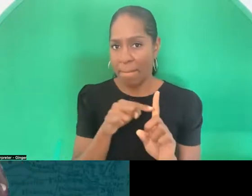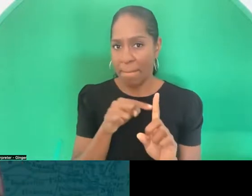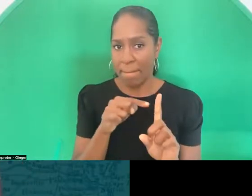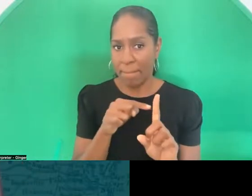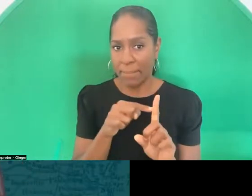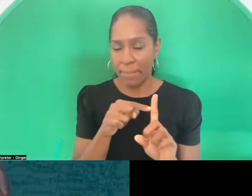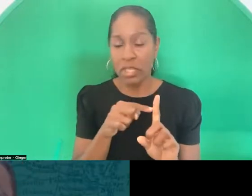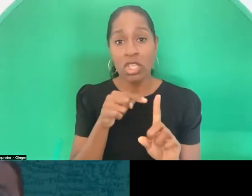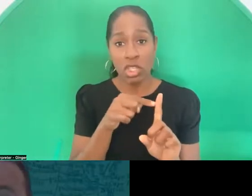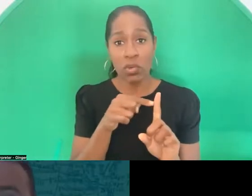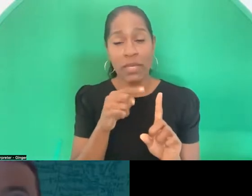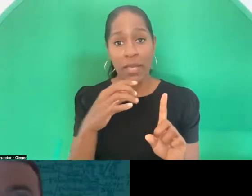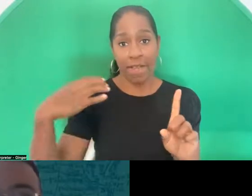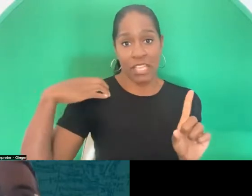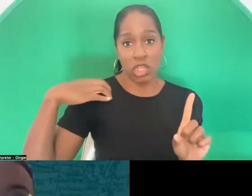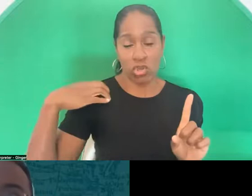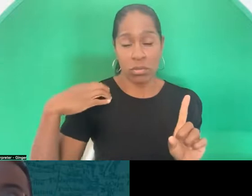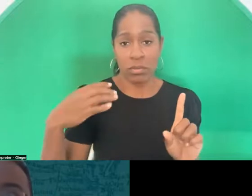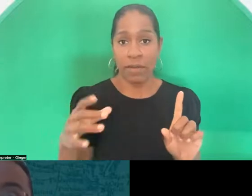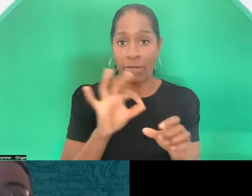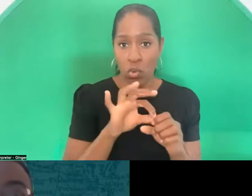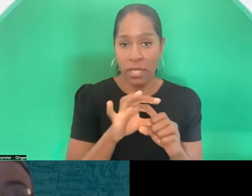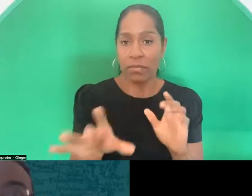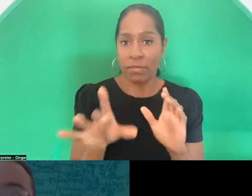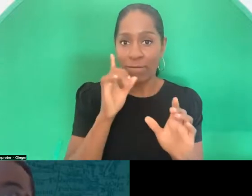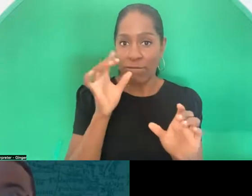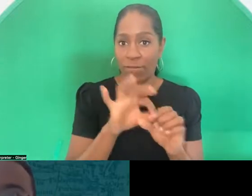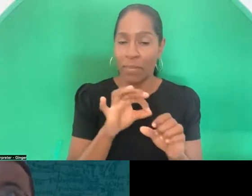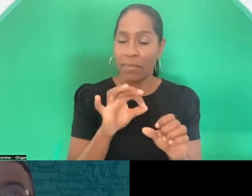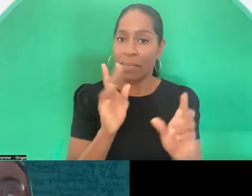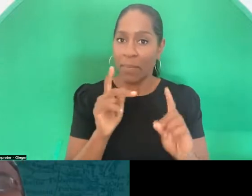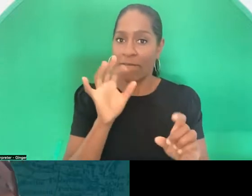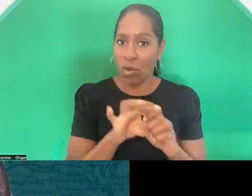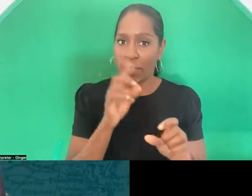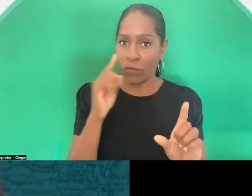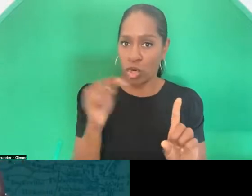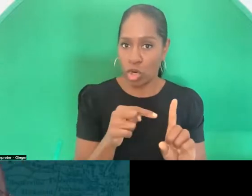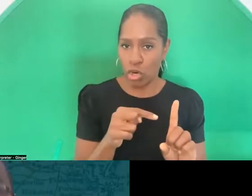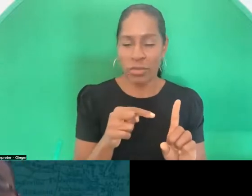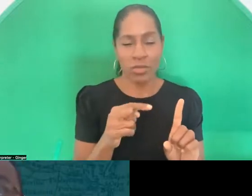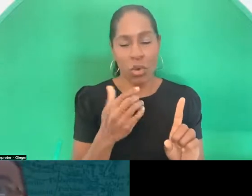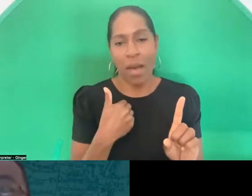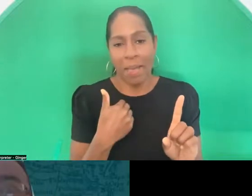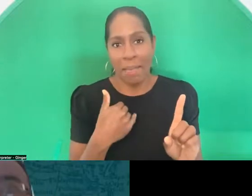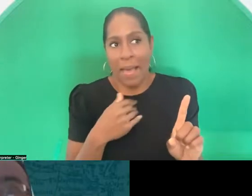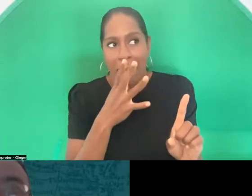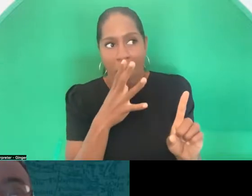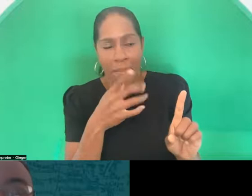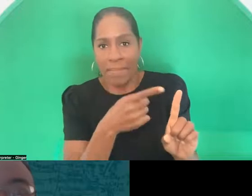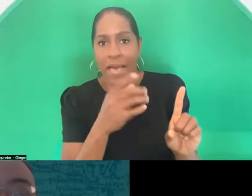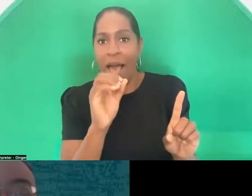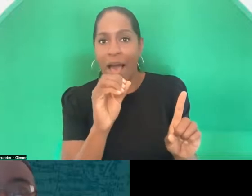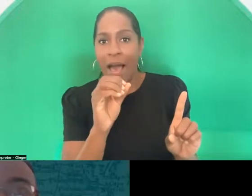mi madre perdonera una funcionaria electa en nuestra por nuestro pueblo yo era un hijo de